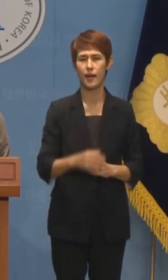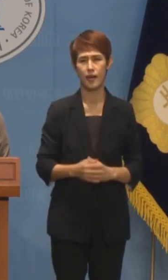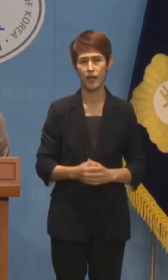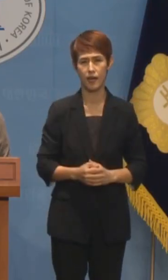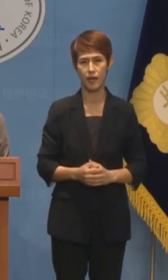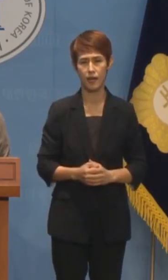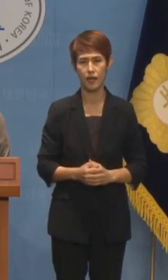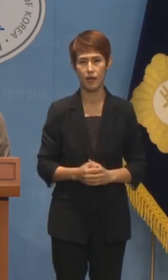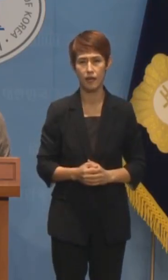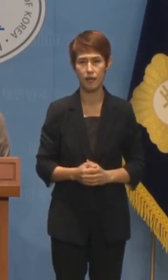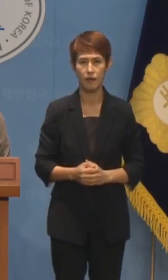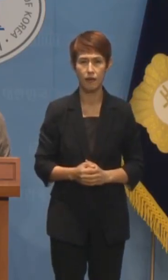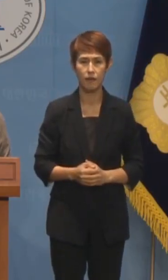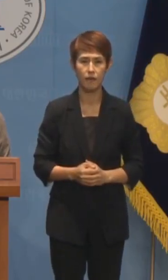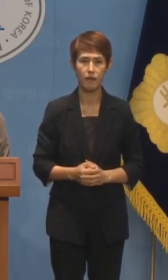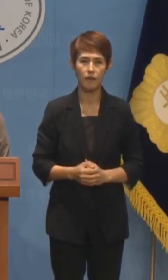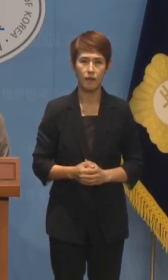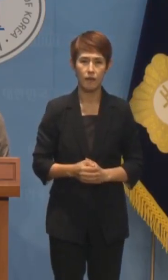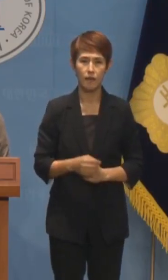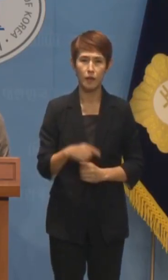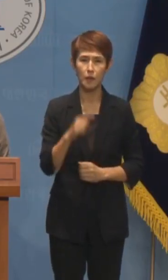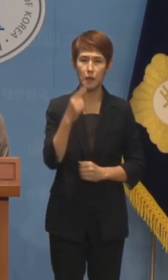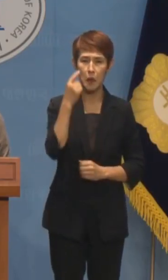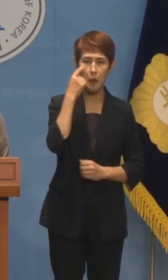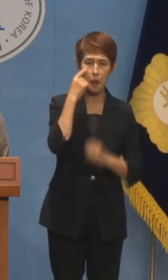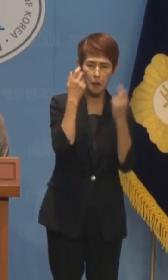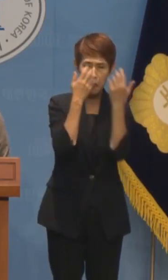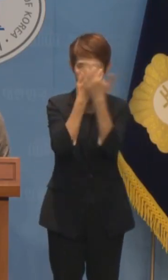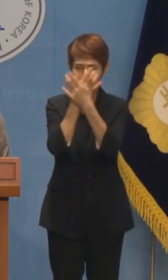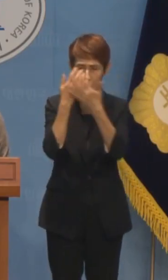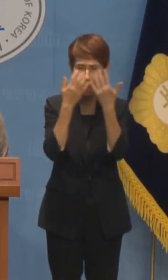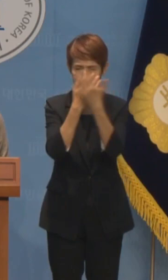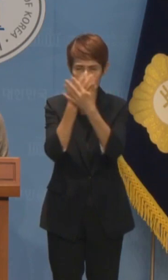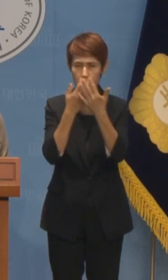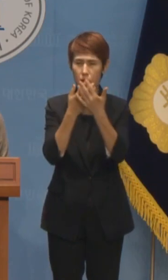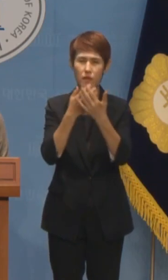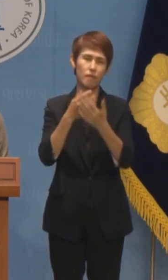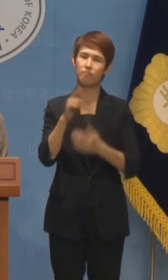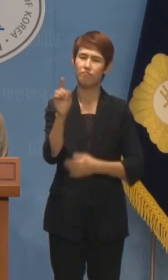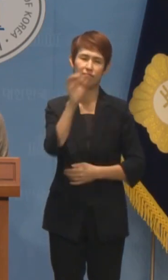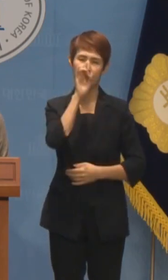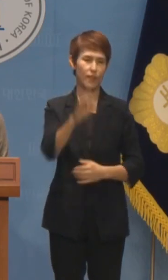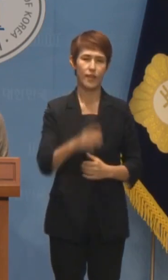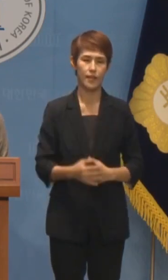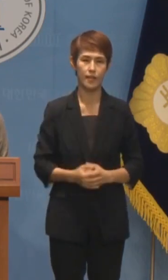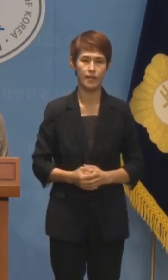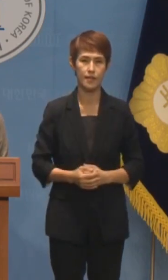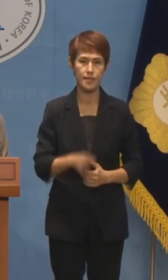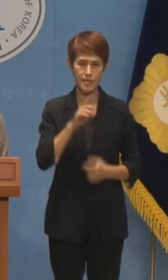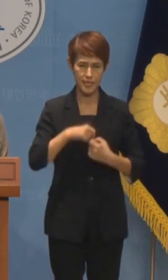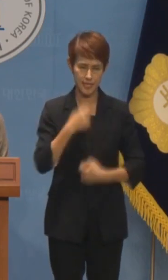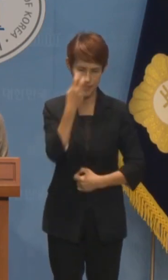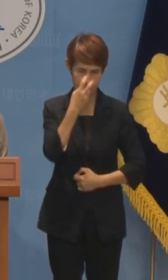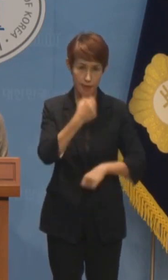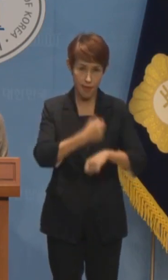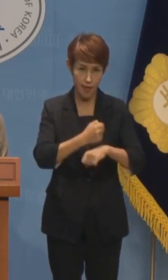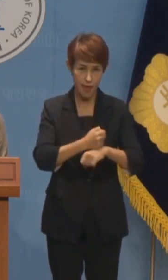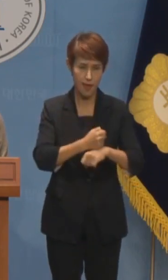봅니다. 손바닥으로 혀로 국민들의 눈과 귀와 입을 틀어막아도 진실의 압력이 더